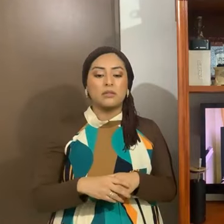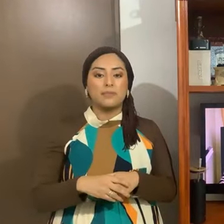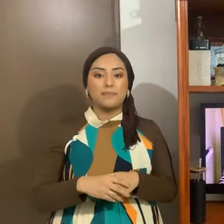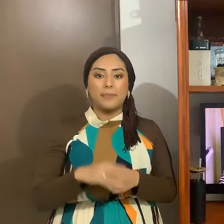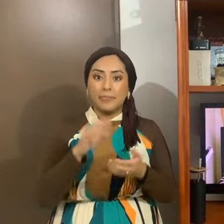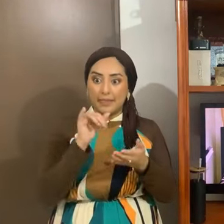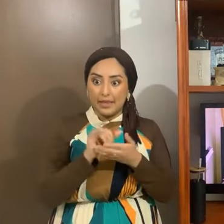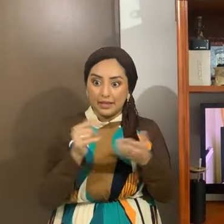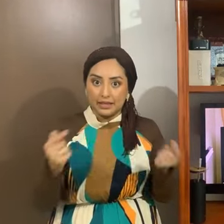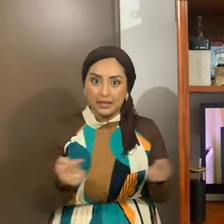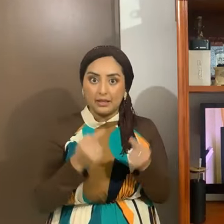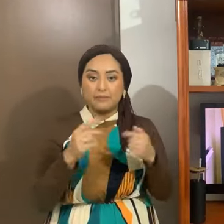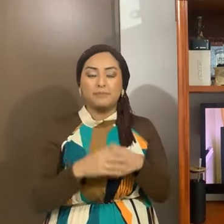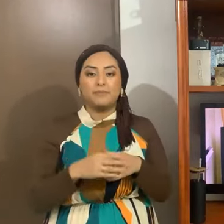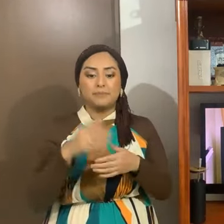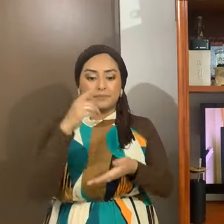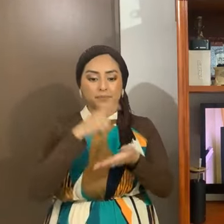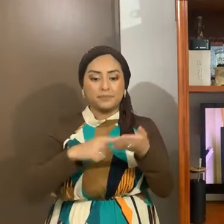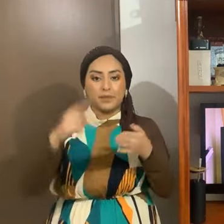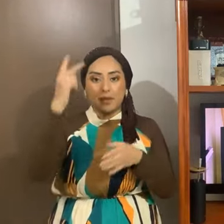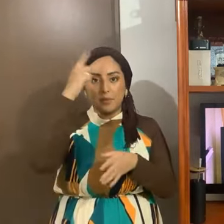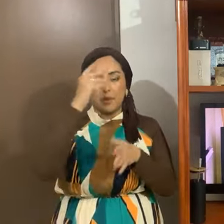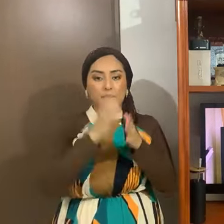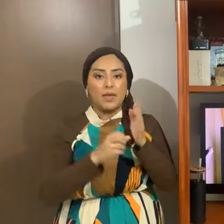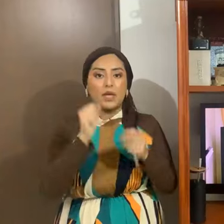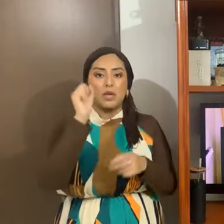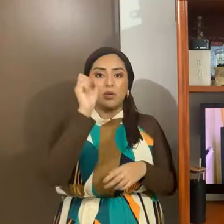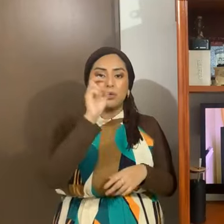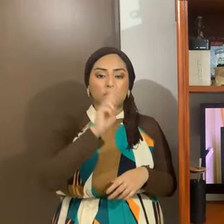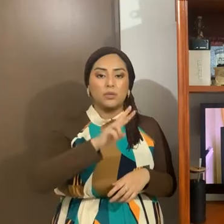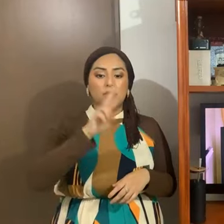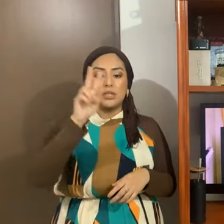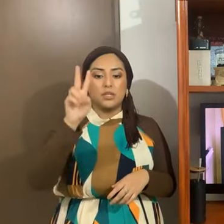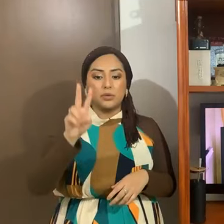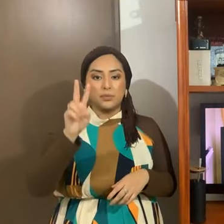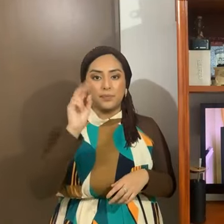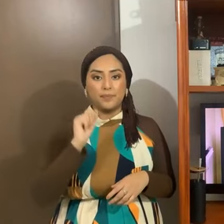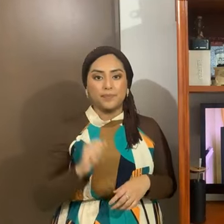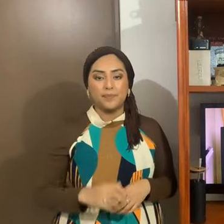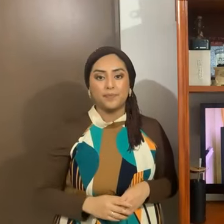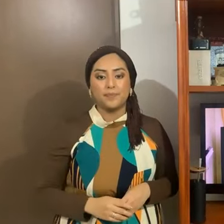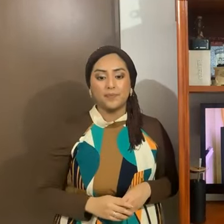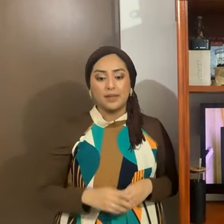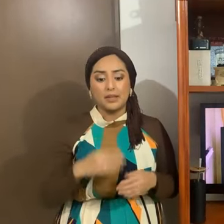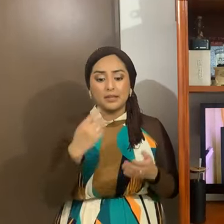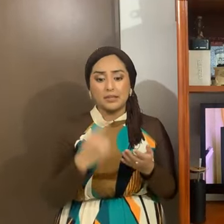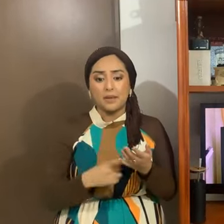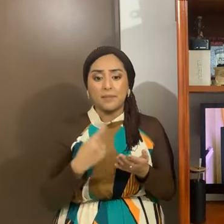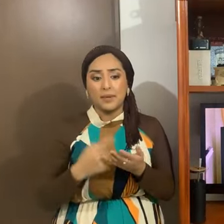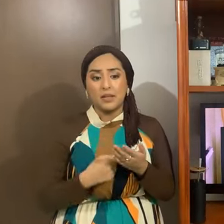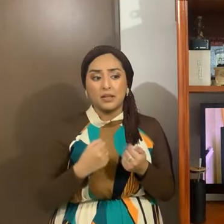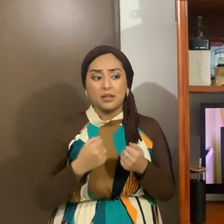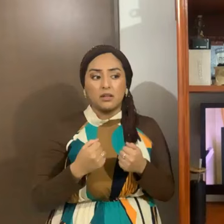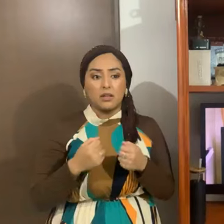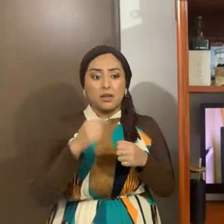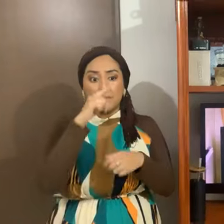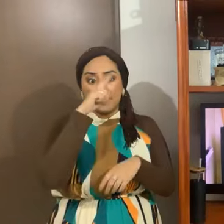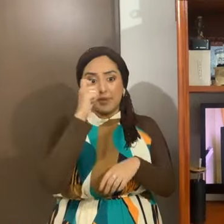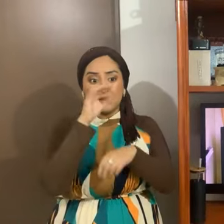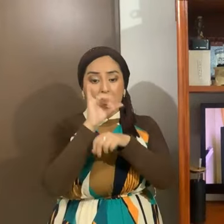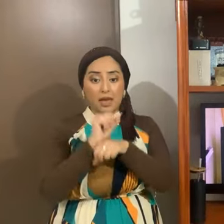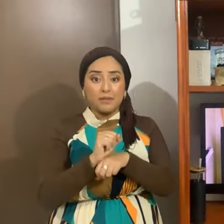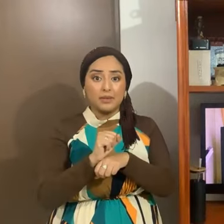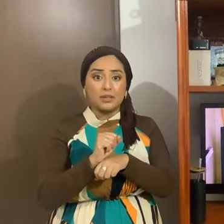y eso es un pecado. Vamos a Proverbios 22. Proverbios 22. Lo que pasa es que a veces, como son